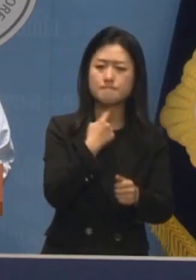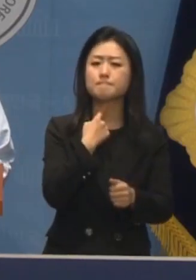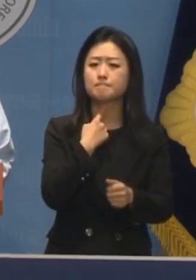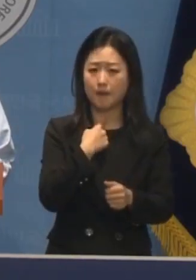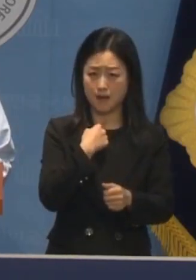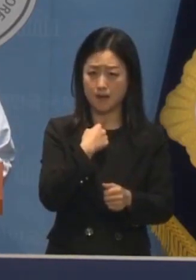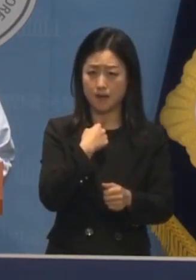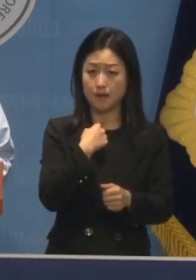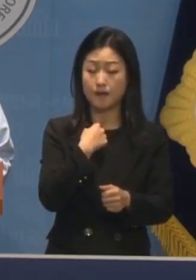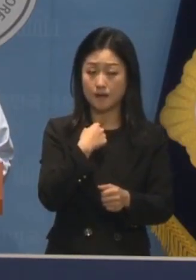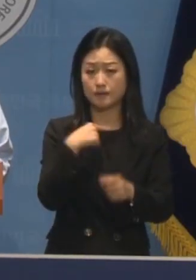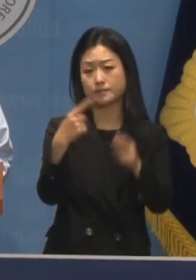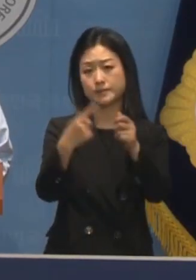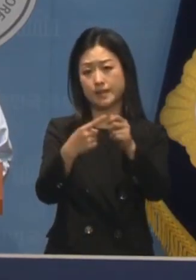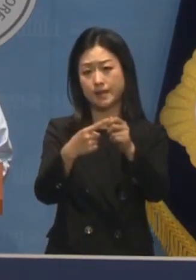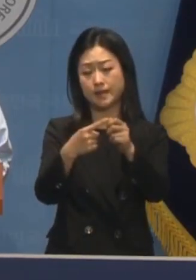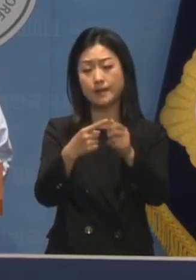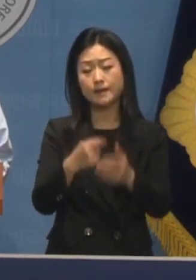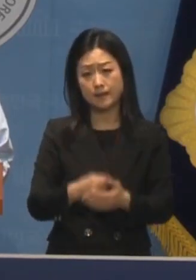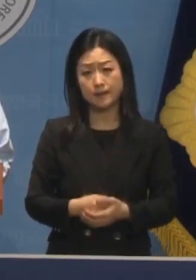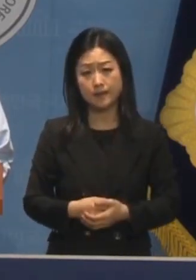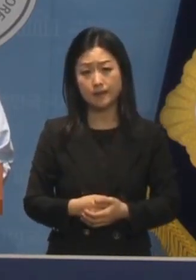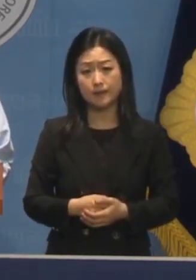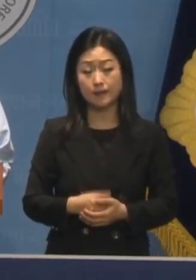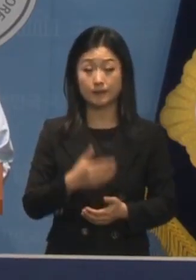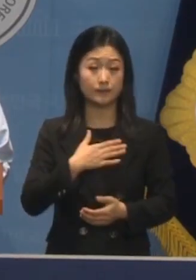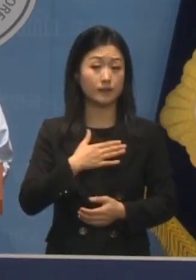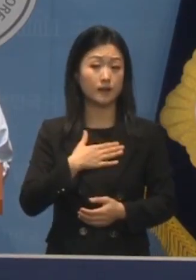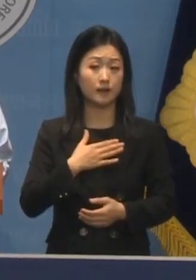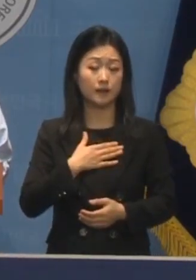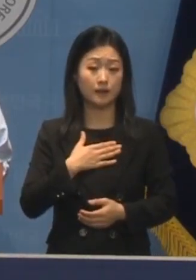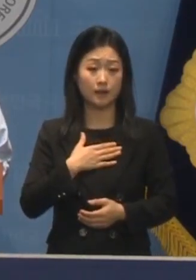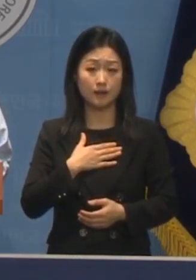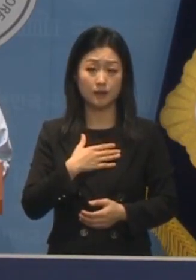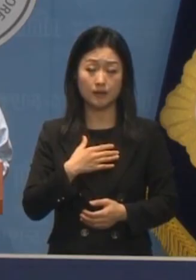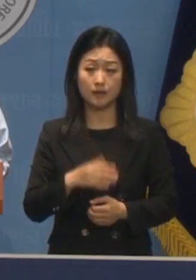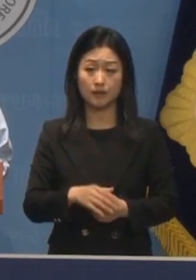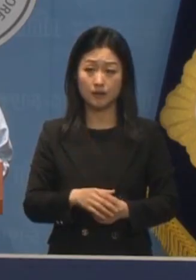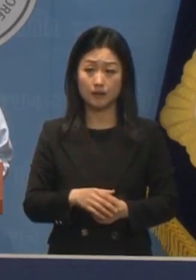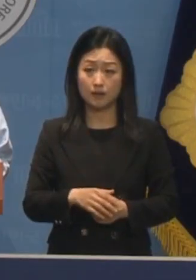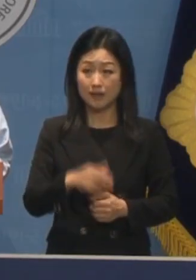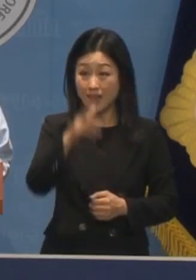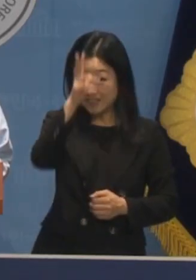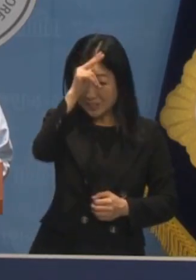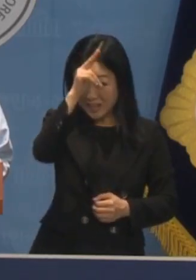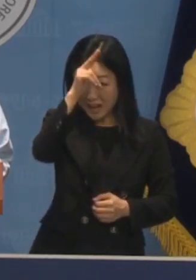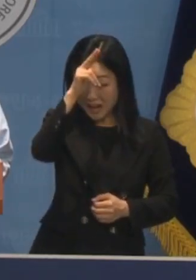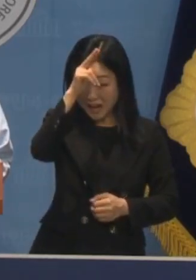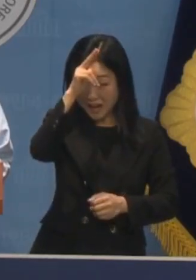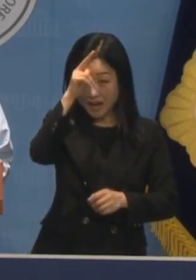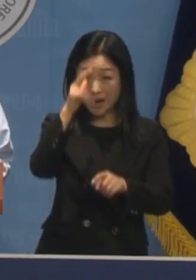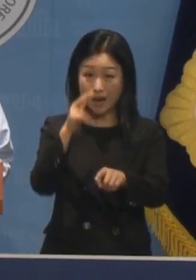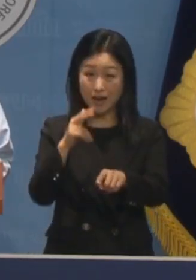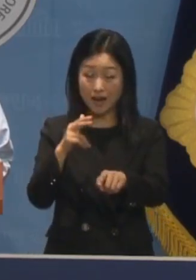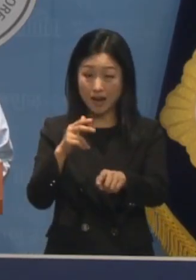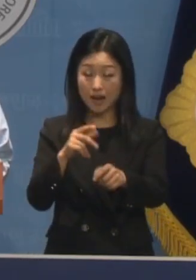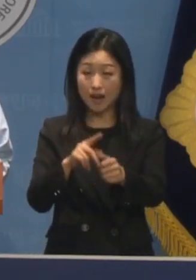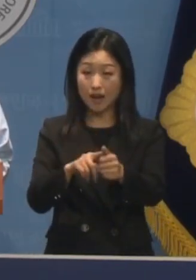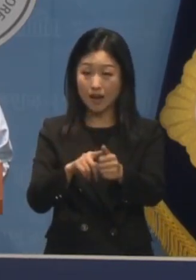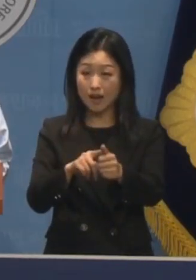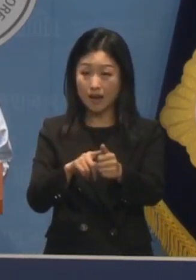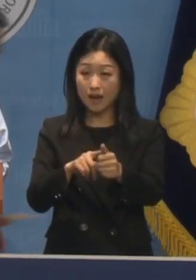폭행 사고가 발생을 했었습니다. 그때 당시 제가 맡고 있는 사복경찰, 사복을 입고 있는